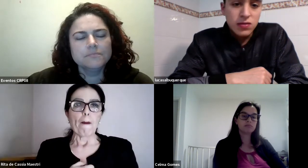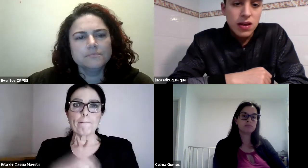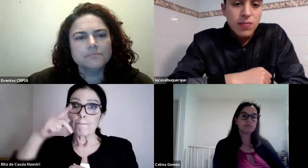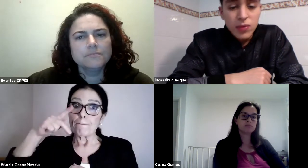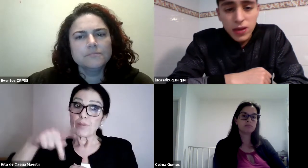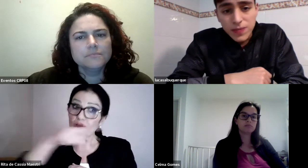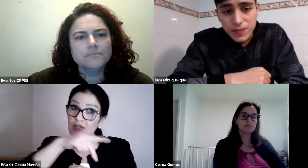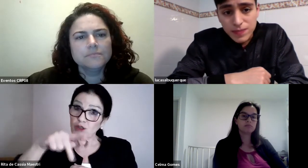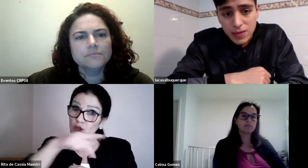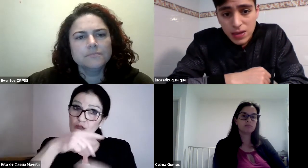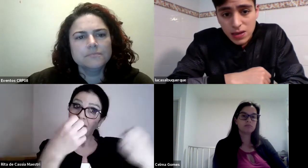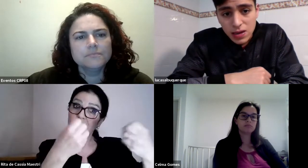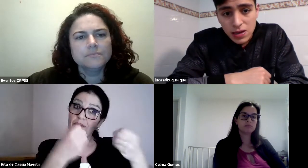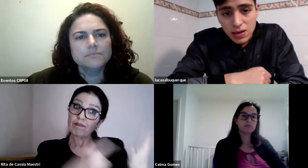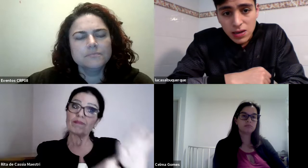né, estudei na PUC,